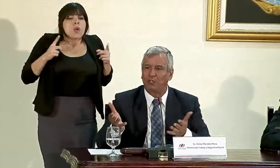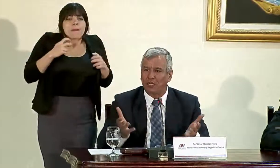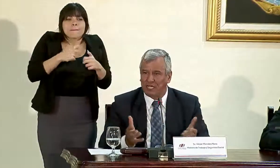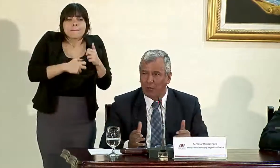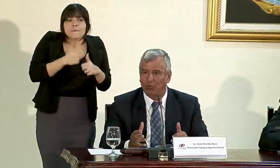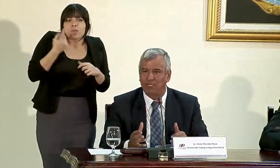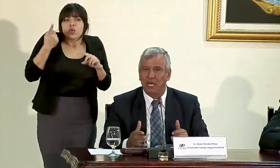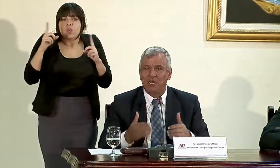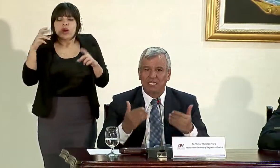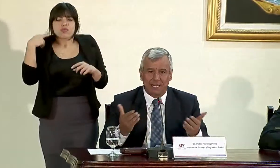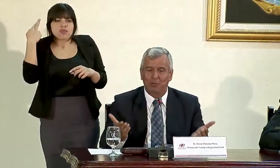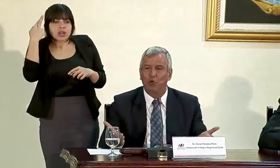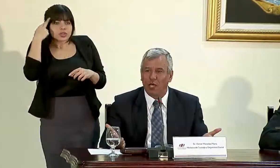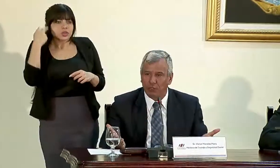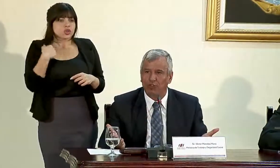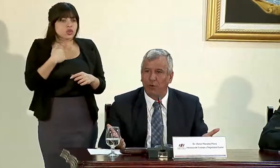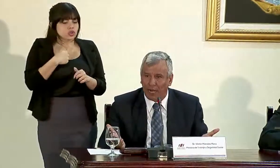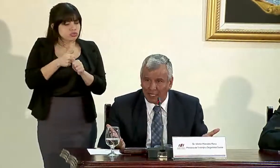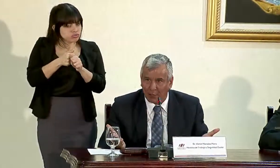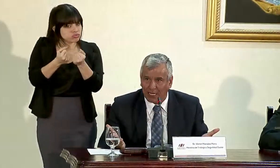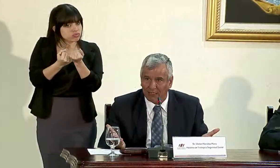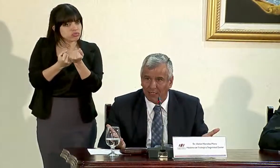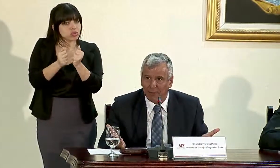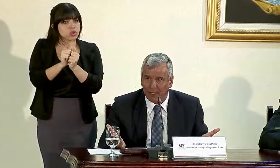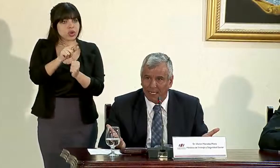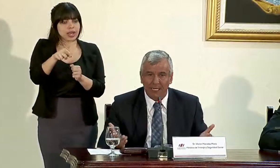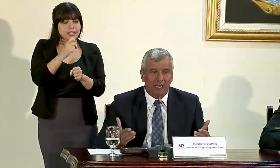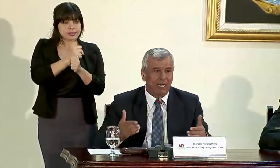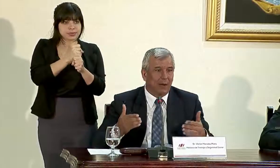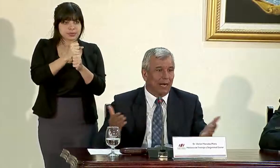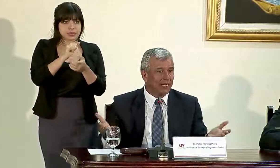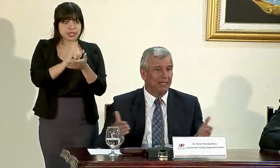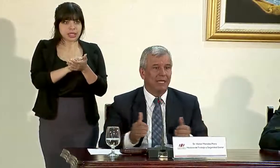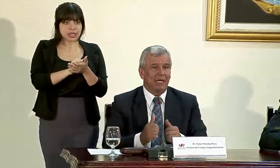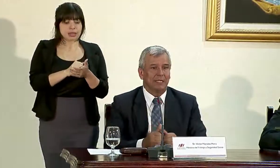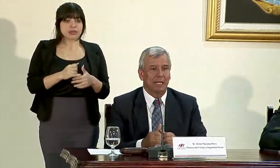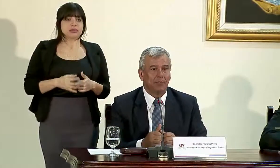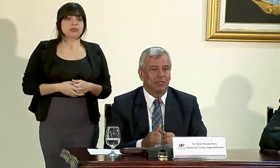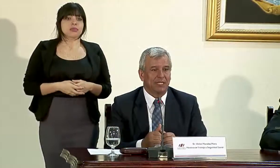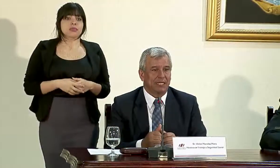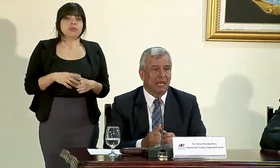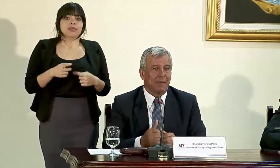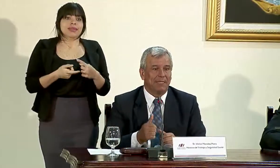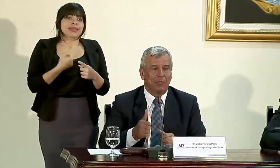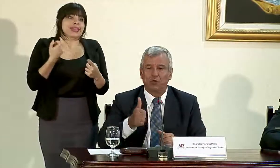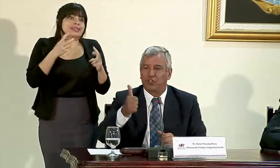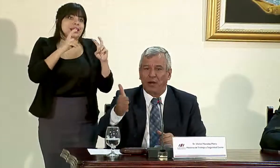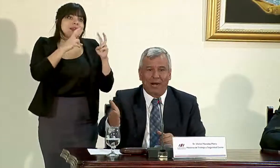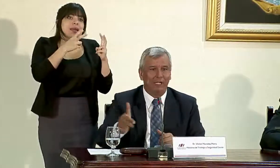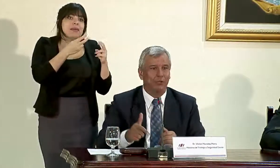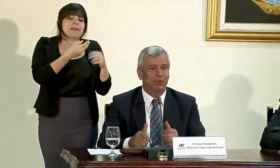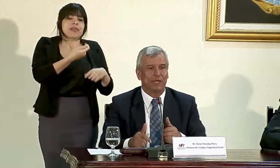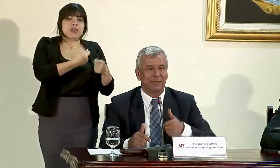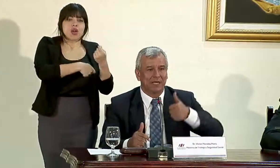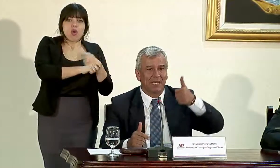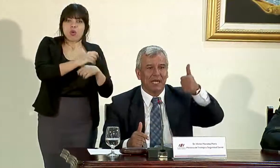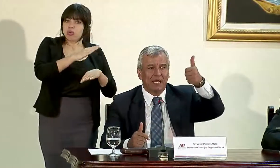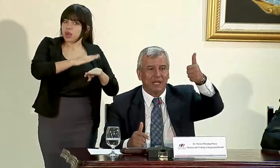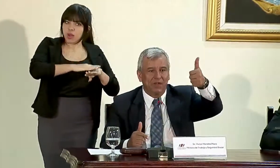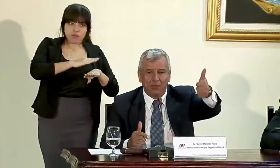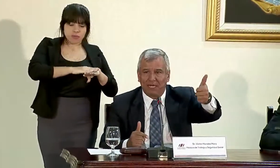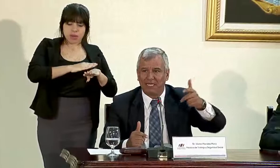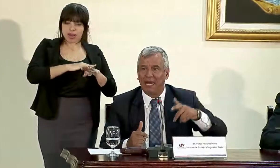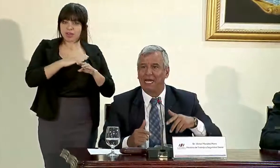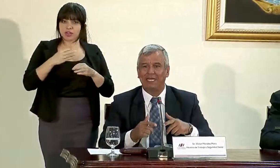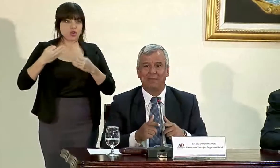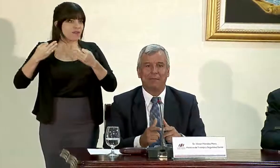problemas, cuáles son las causas, y estamos con ellos trabajándolas, ¿verdad? Que van pues desde temas de contrabando, temas